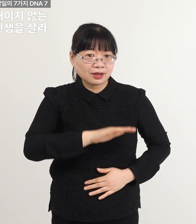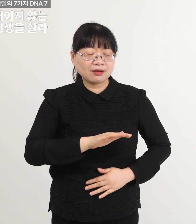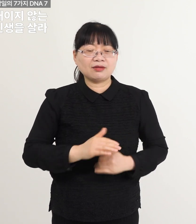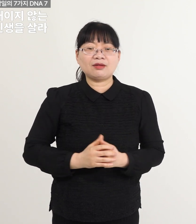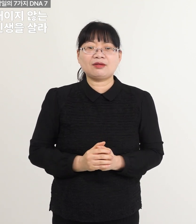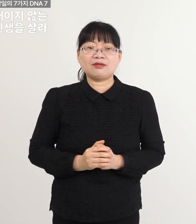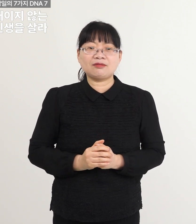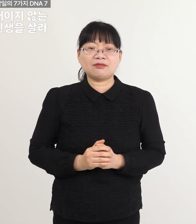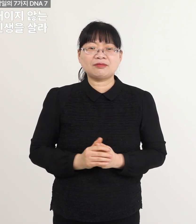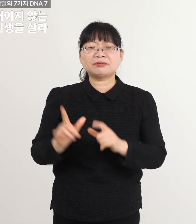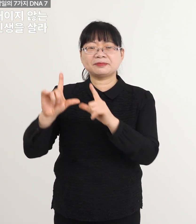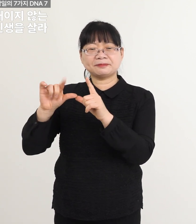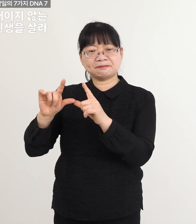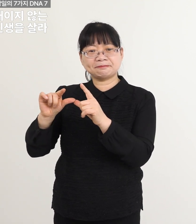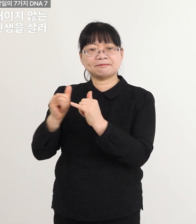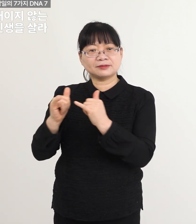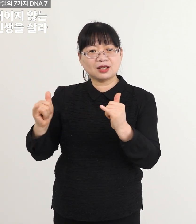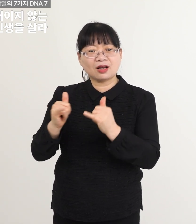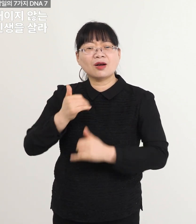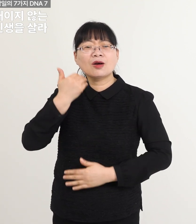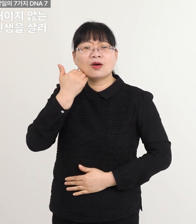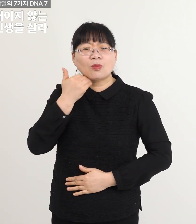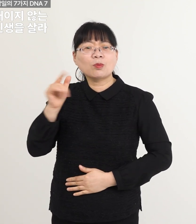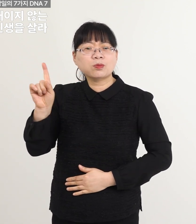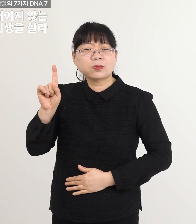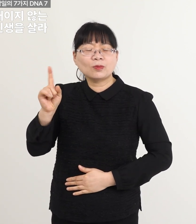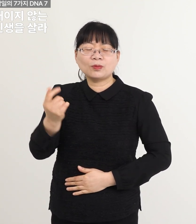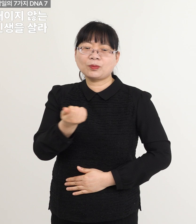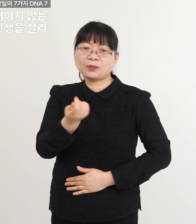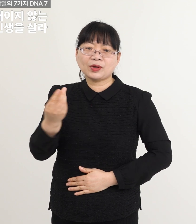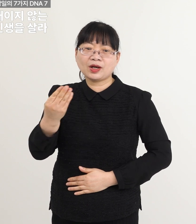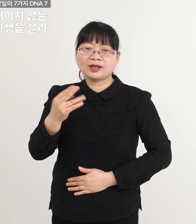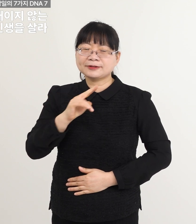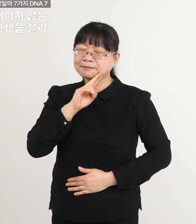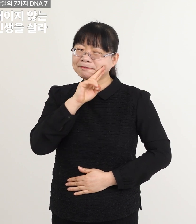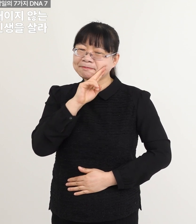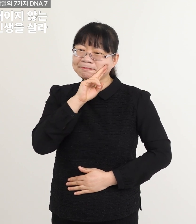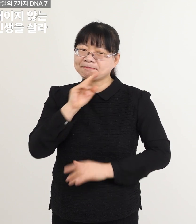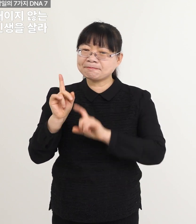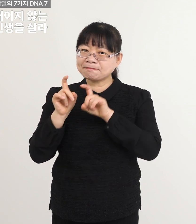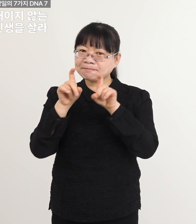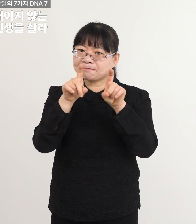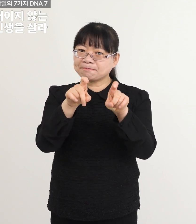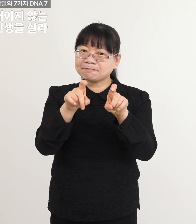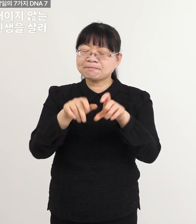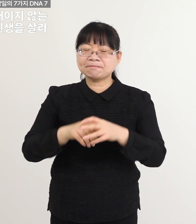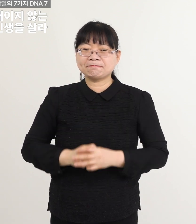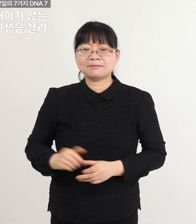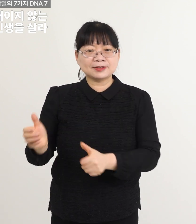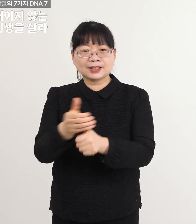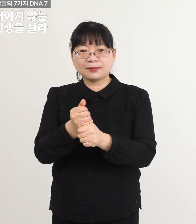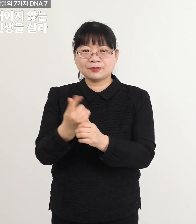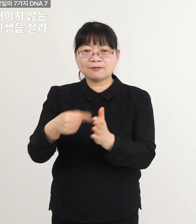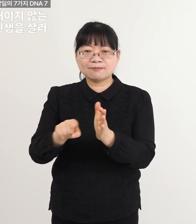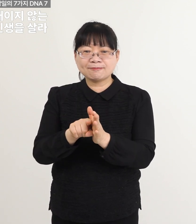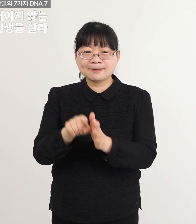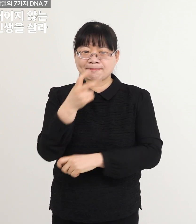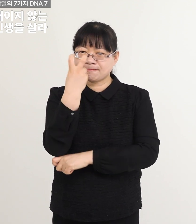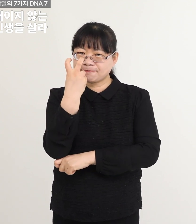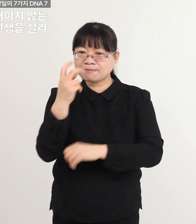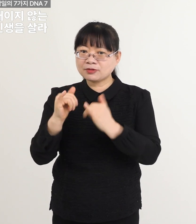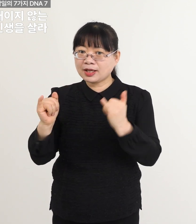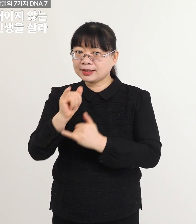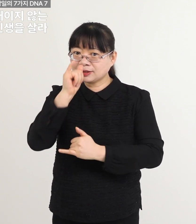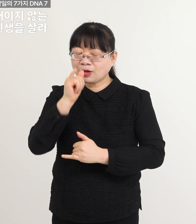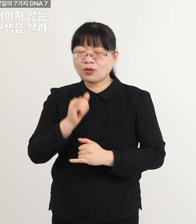있었겠지만 대부분의 사람들이 몇 가지 의혹과 또 벼르는 사람들이 있었어요.